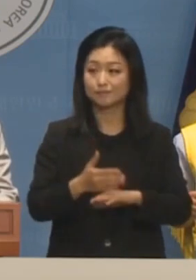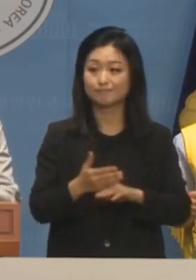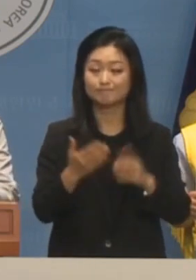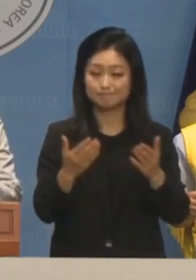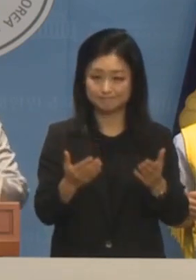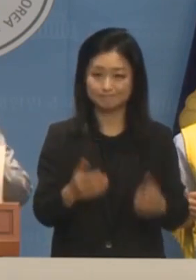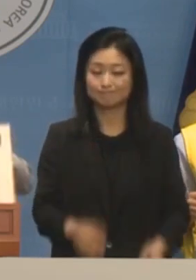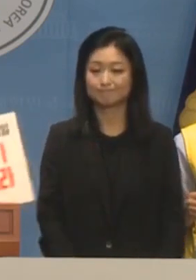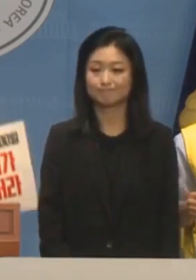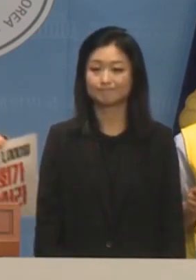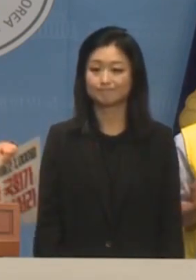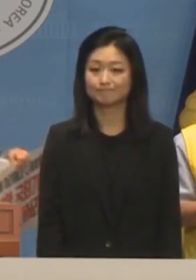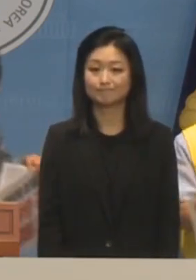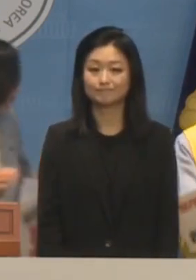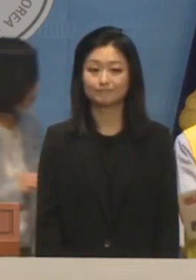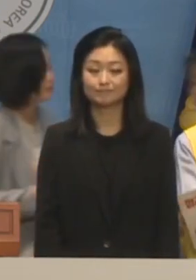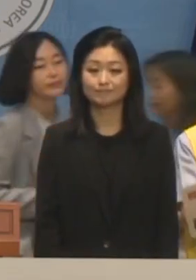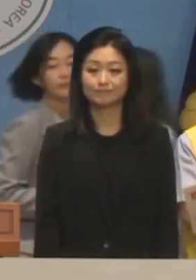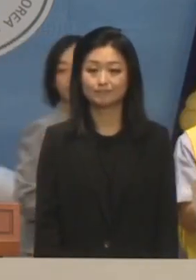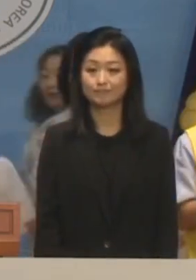고맙습니다.